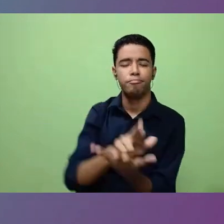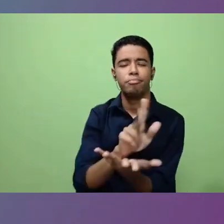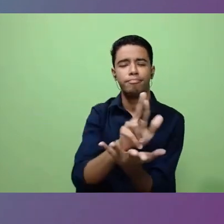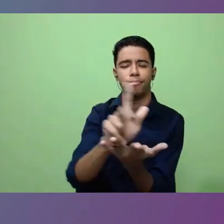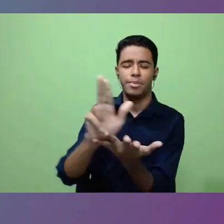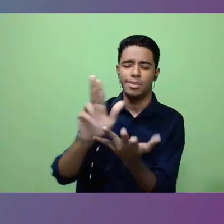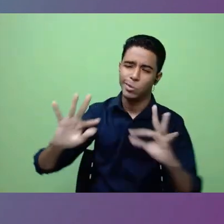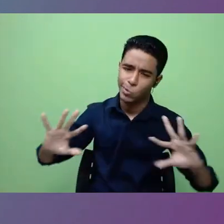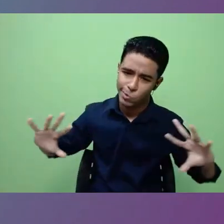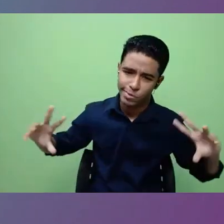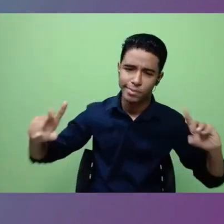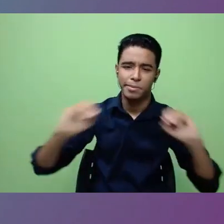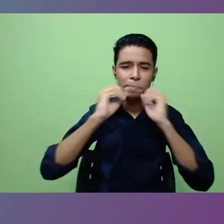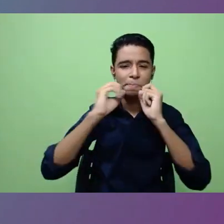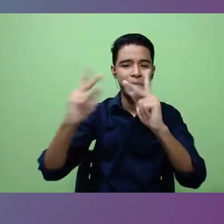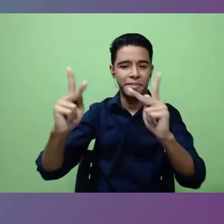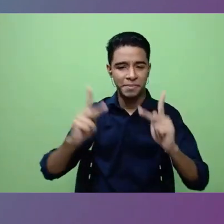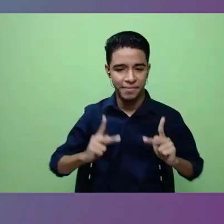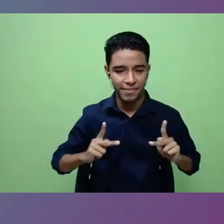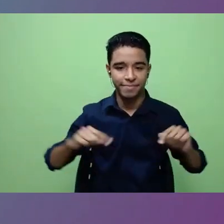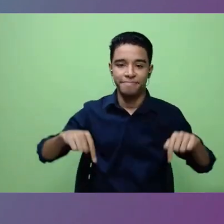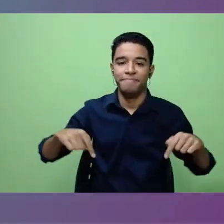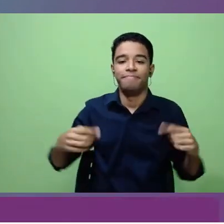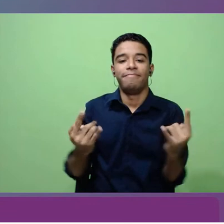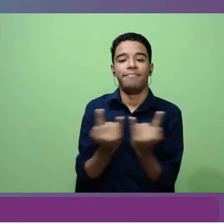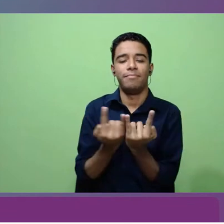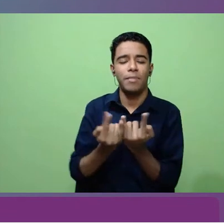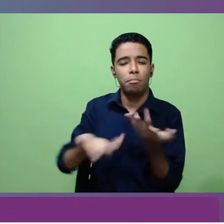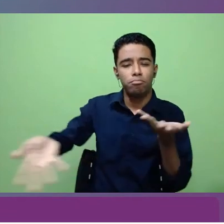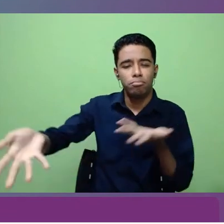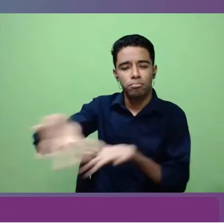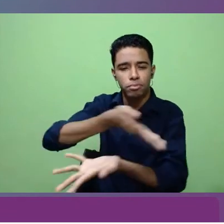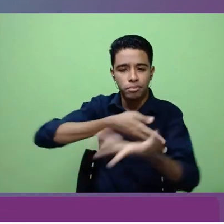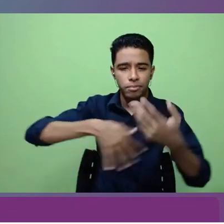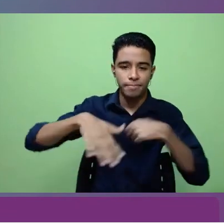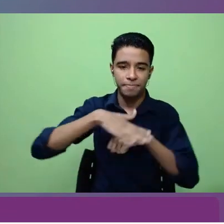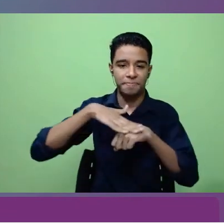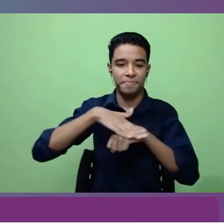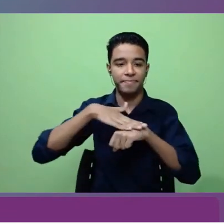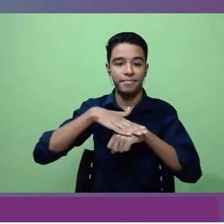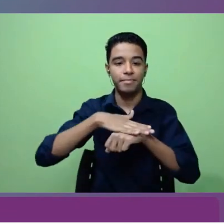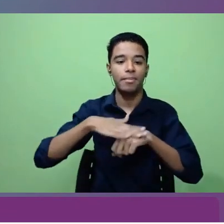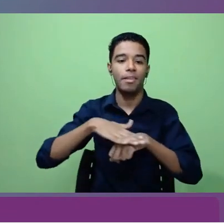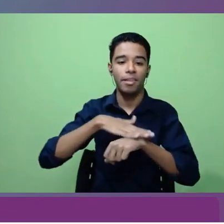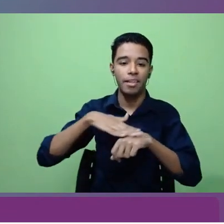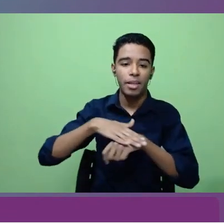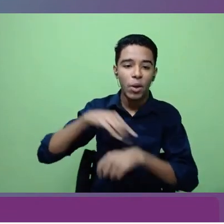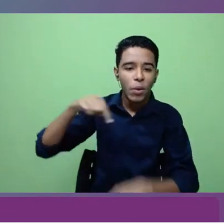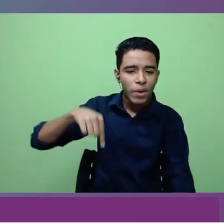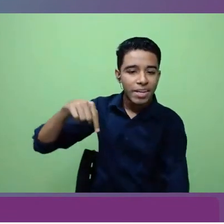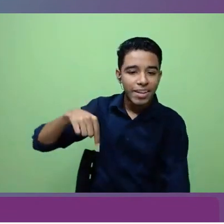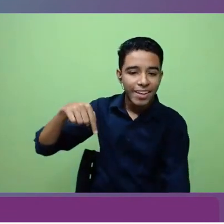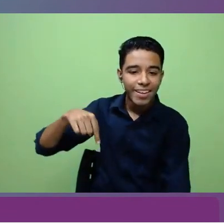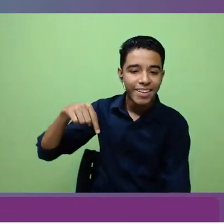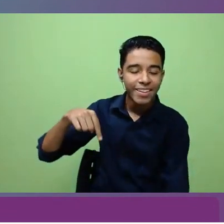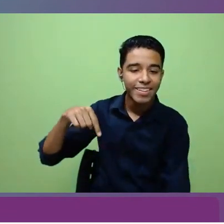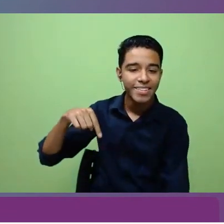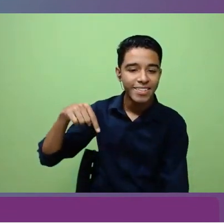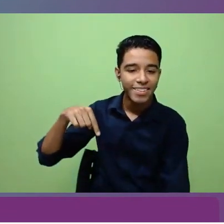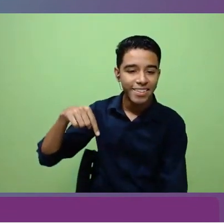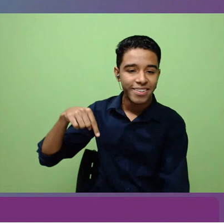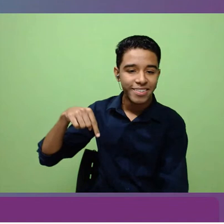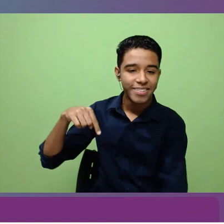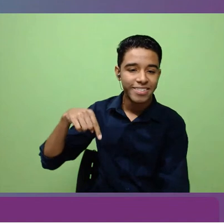muito bem-vindos para a nossa conversa. Quixeramobim, eita nós, pessoal de